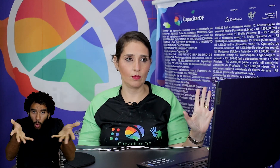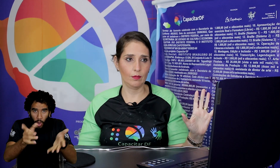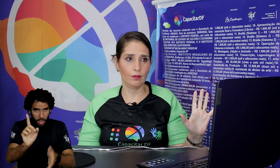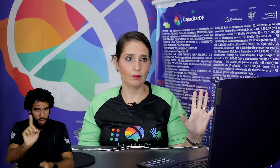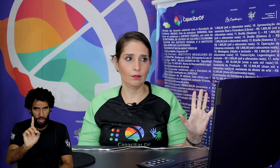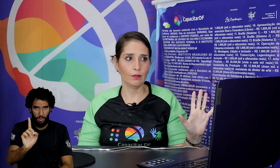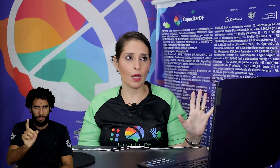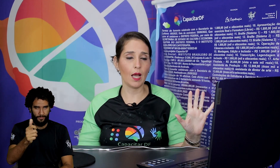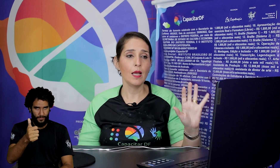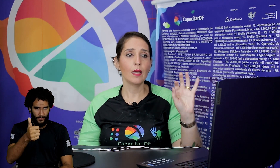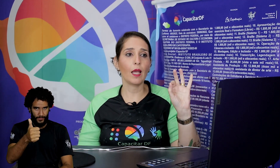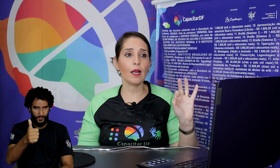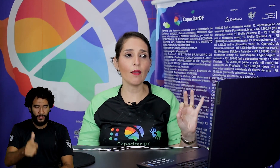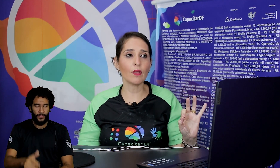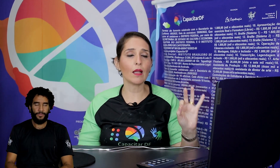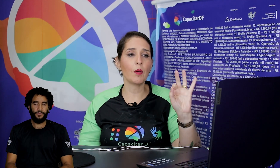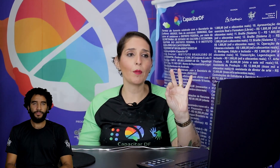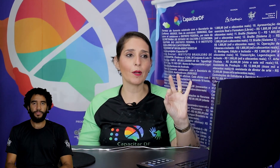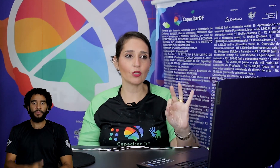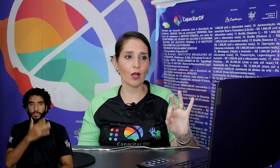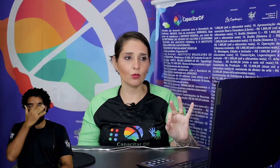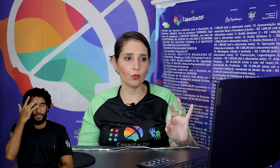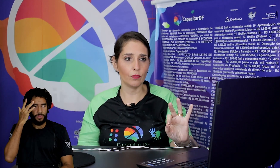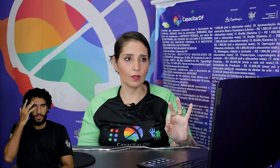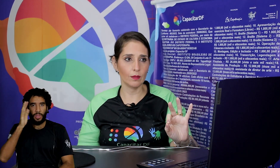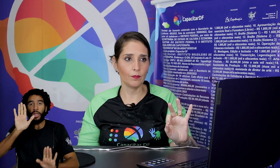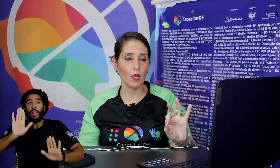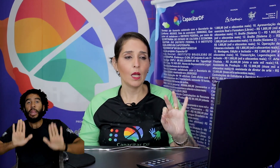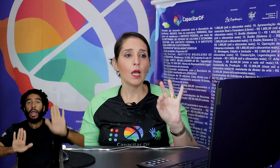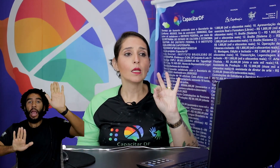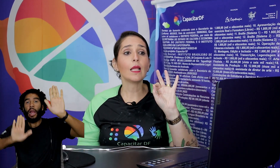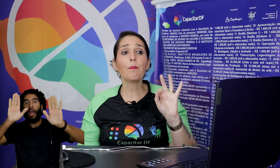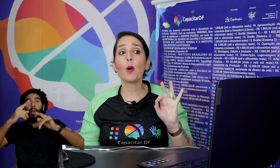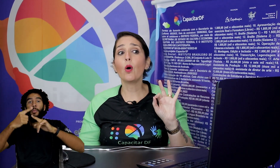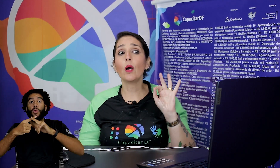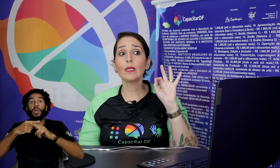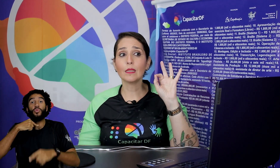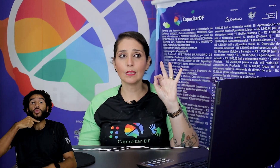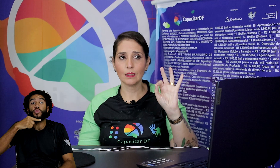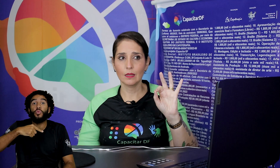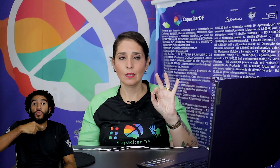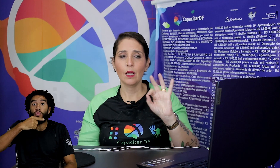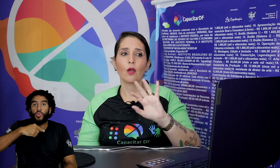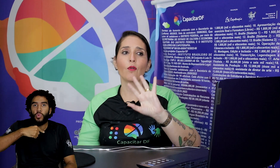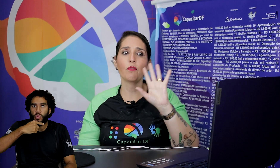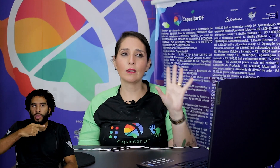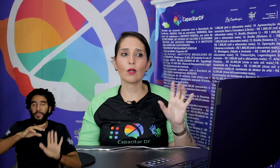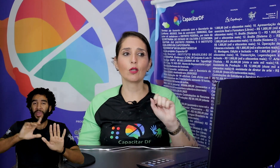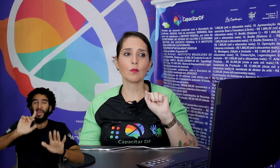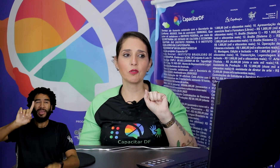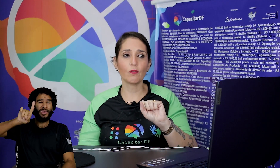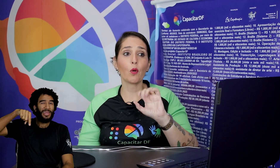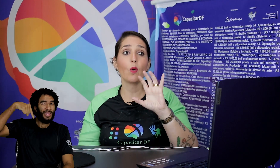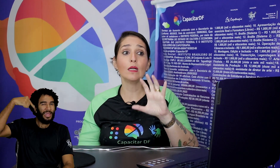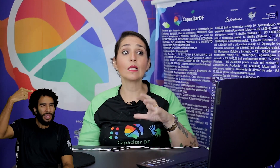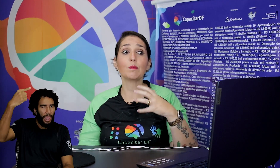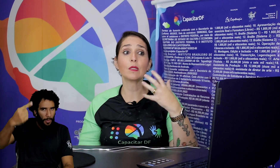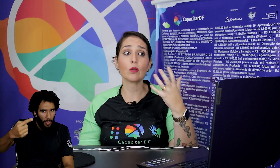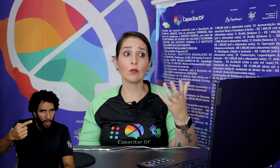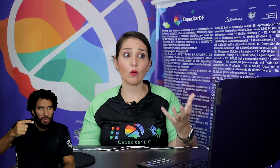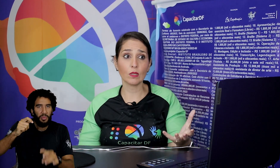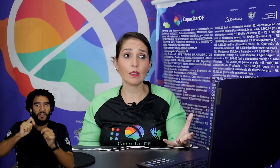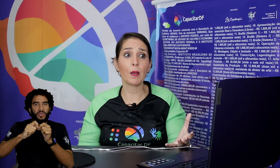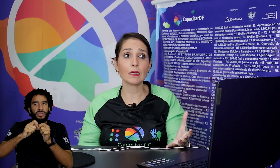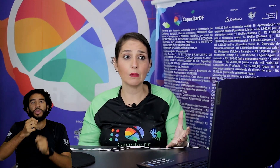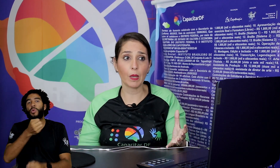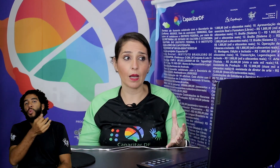não. Tá? Quem levantar a mão é para tirar dúvida. Depois Eu vou fazer um negócio para a gente ver quantas pessoas